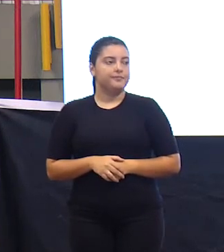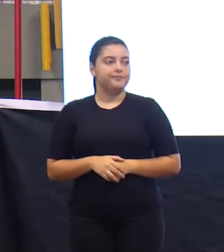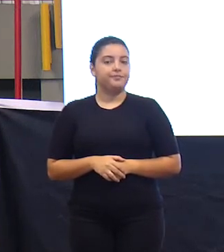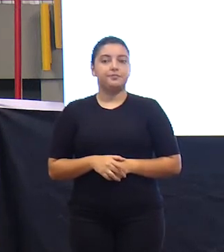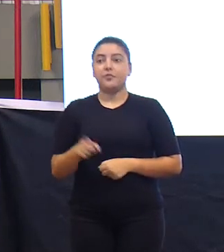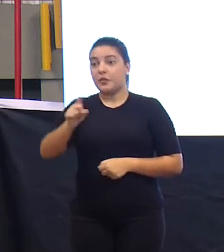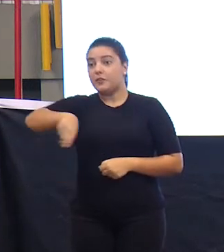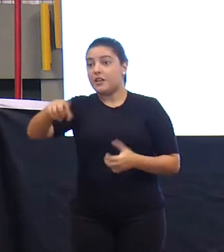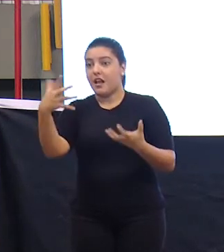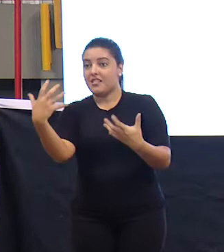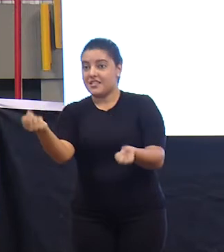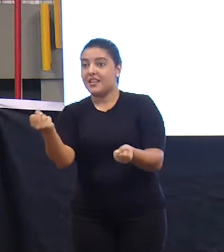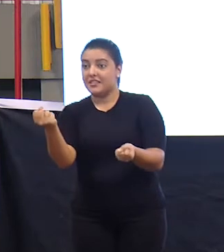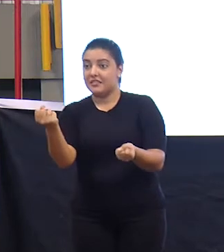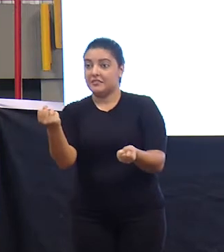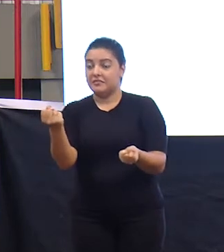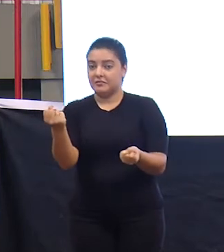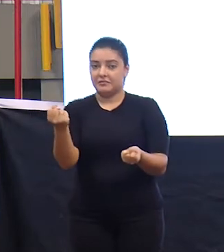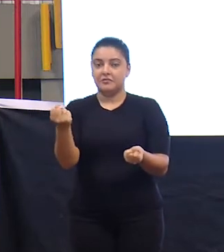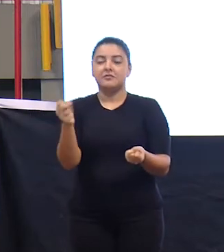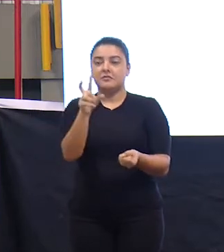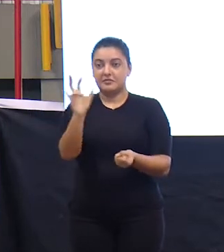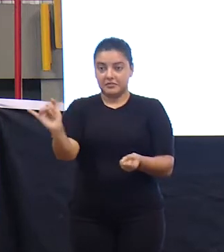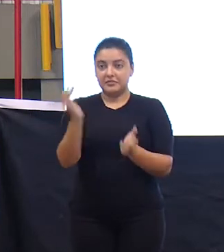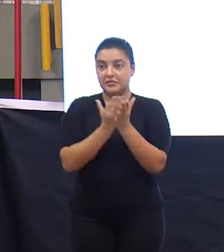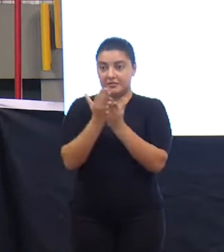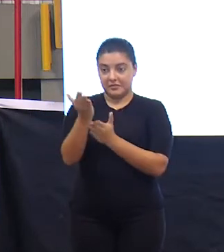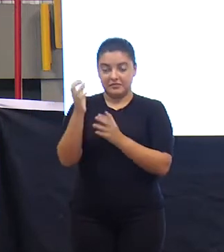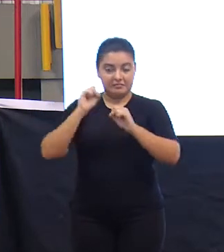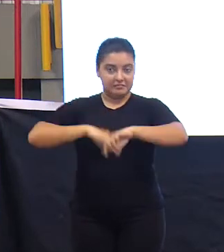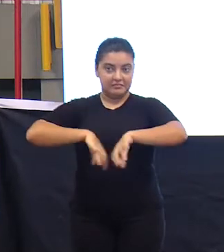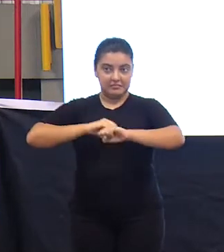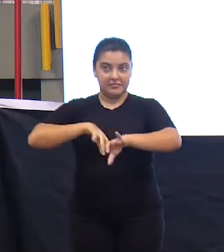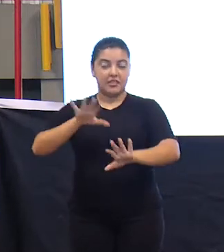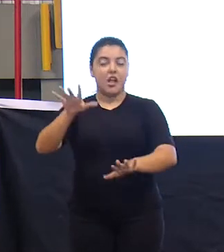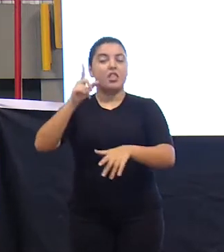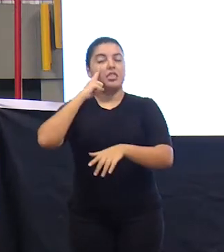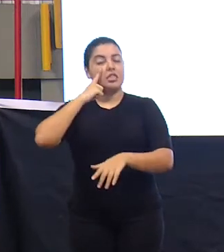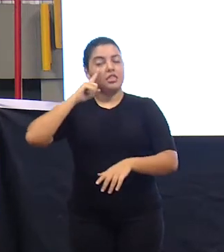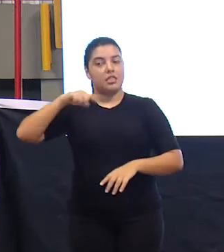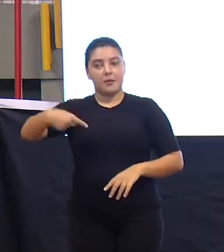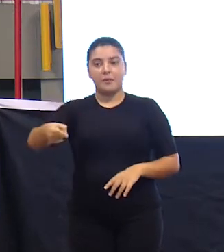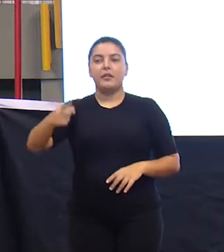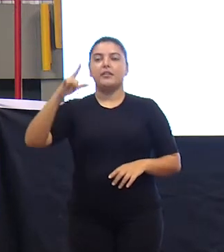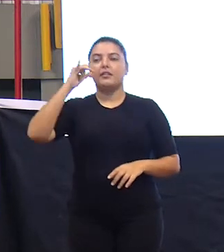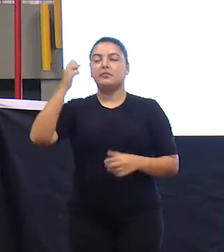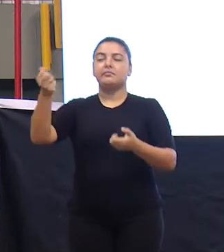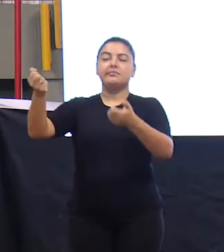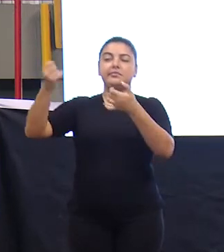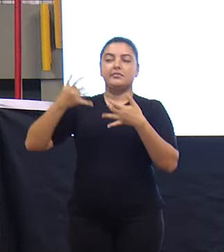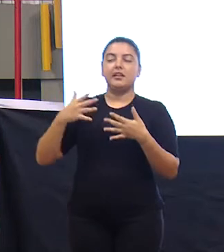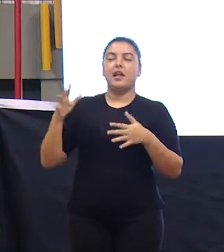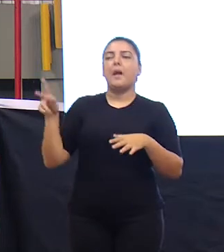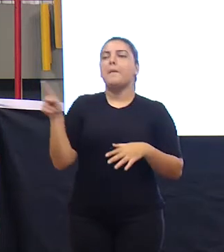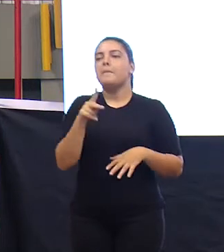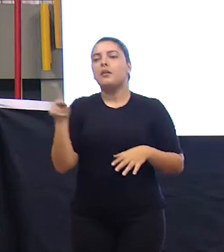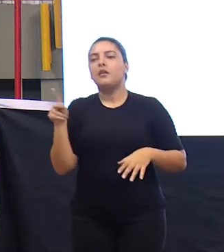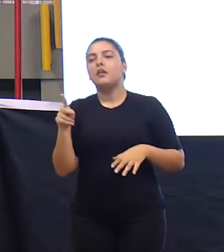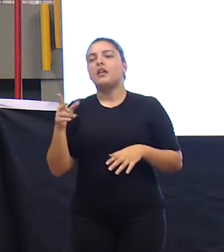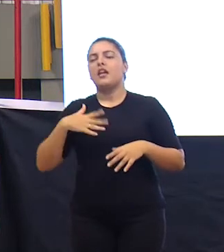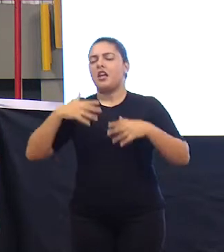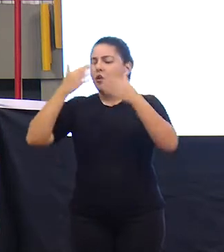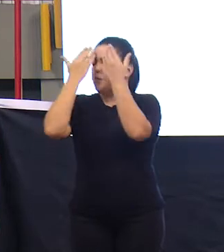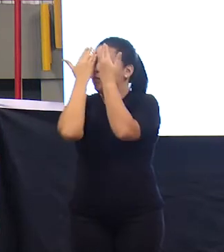Aceita o desafio? Fechou? Tá bom. Aí depois você vai me dizer lá no Instagram, professor, ampliei a minha